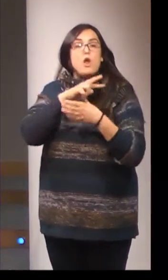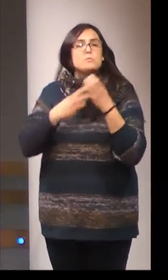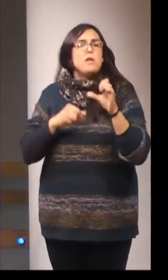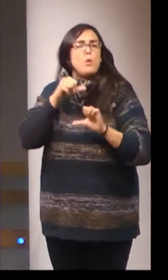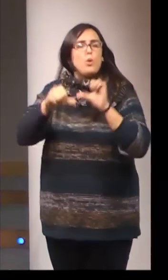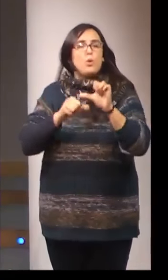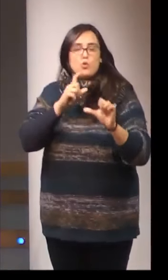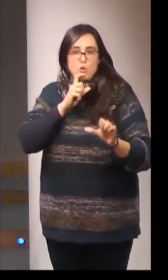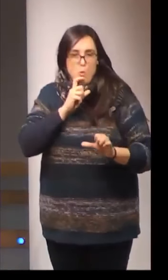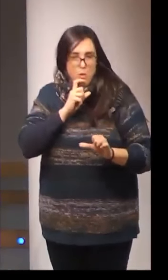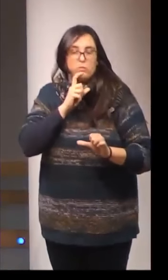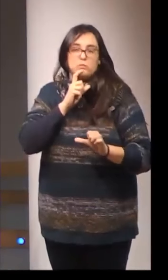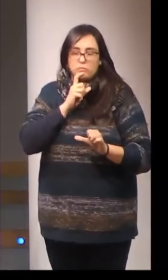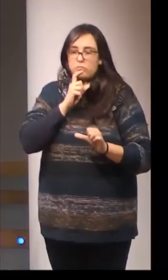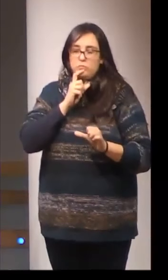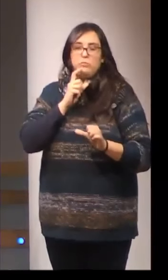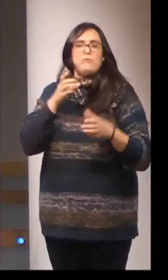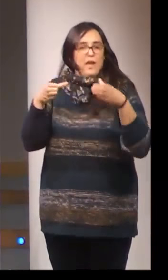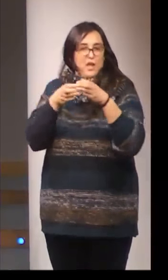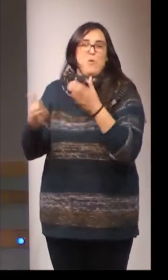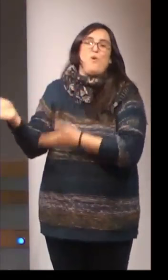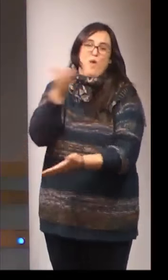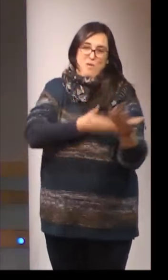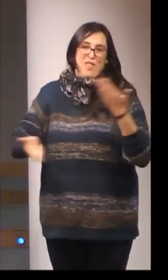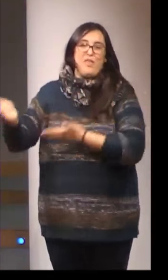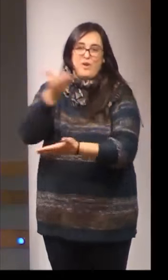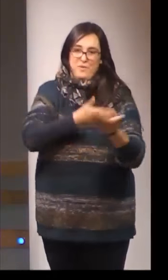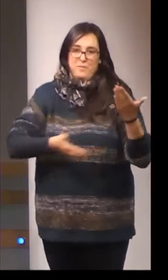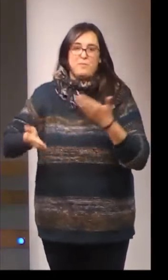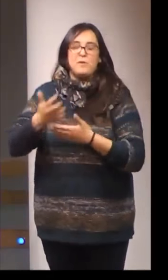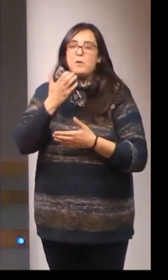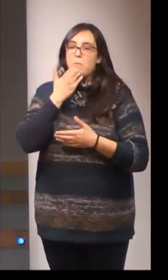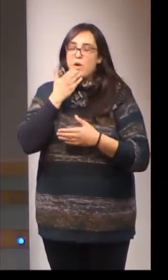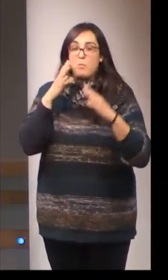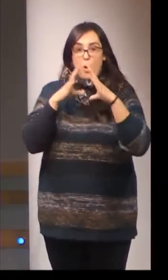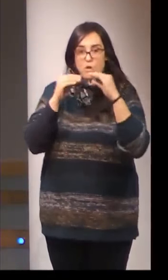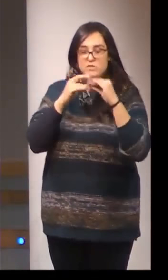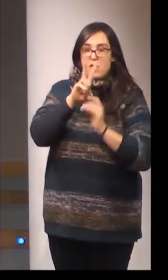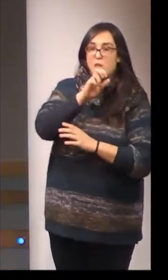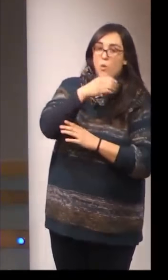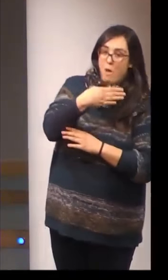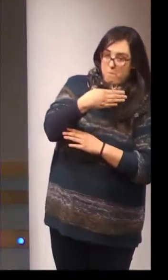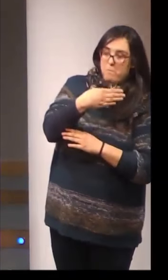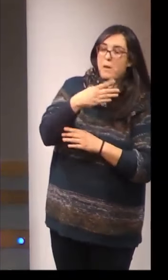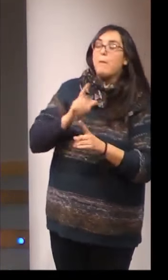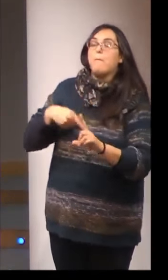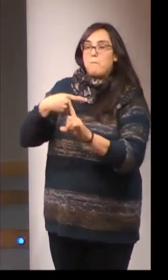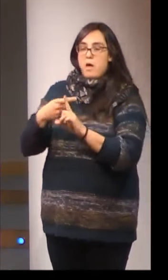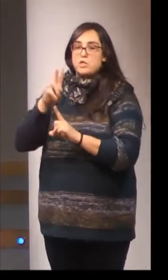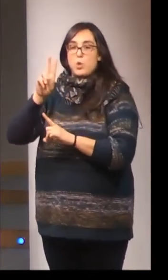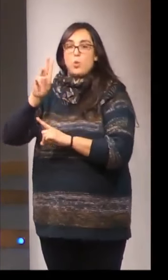En cuanto al proceso que hemos llevado a cabo para la realización de estos cuestionarios, pues tengo que decir que hemos contado con un equipo de